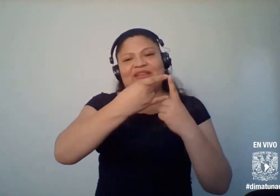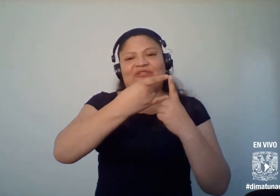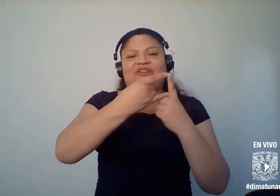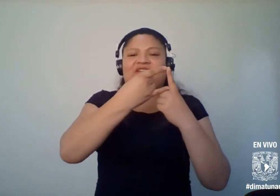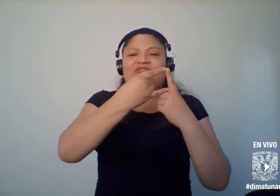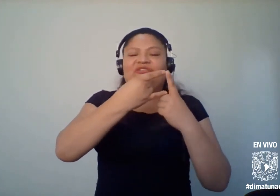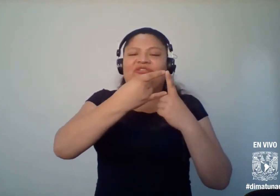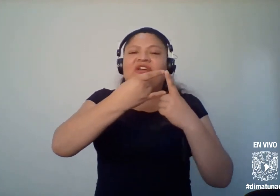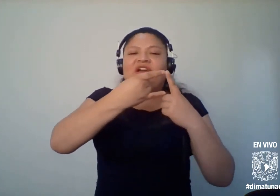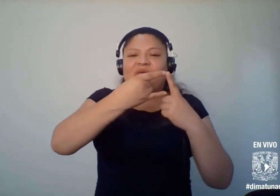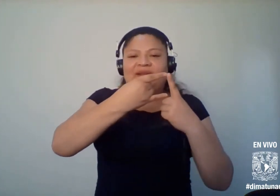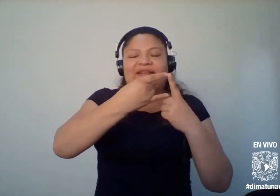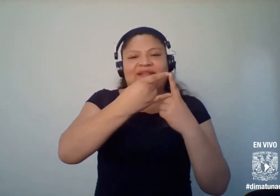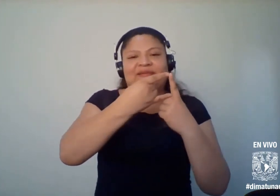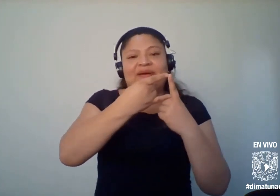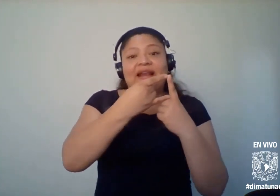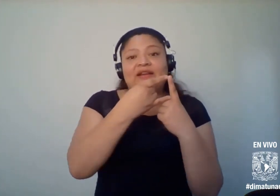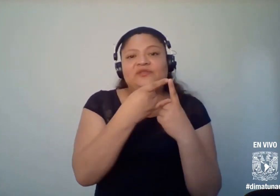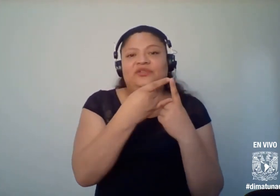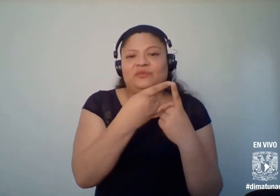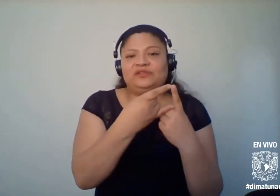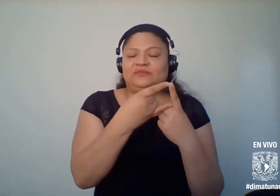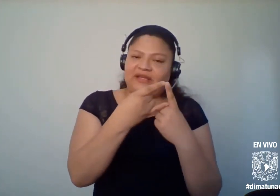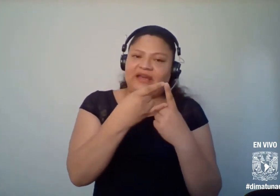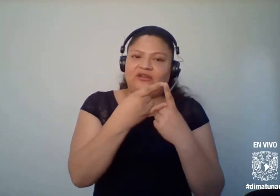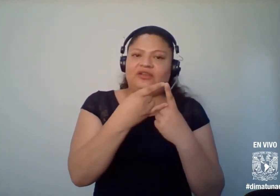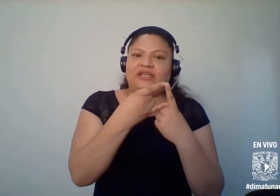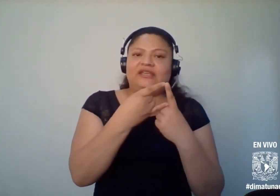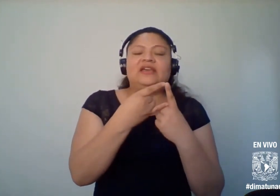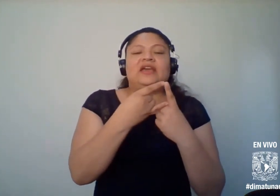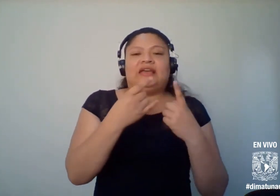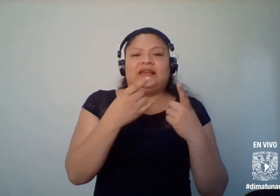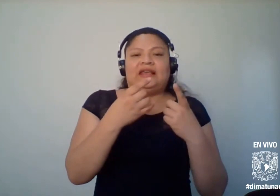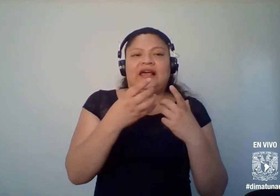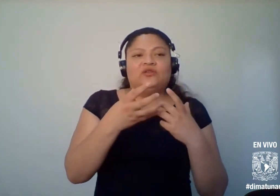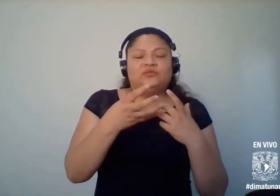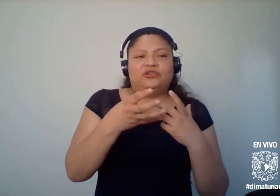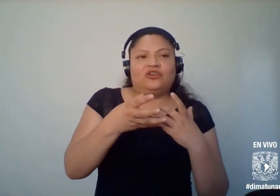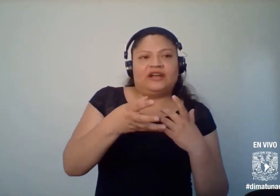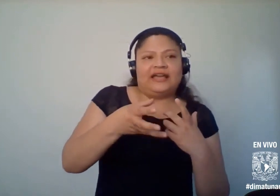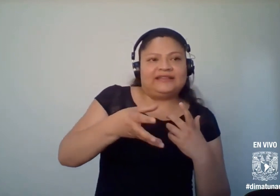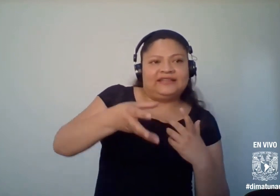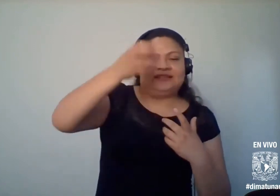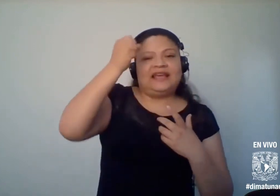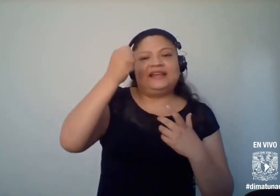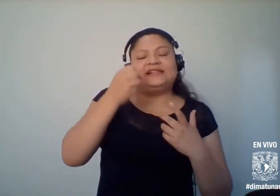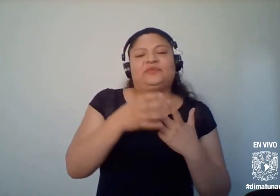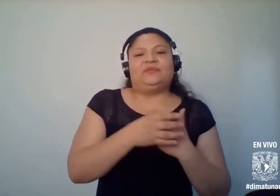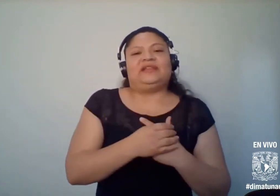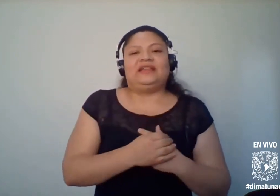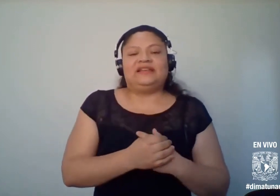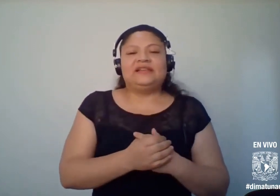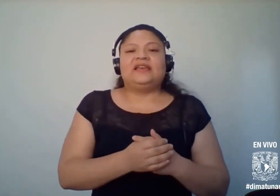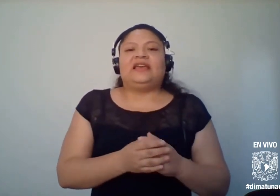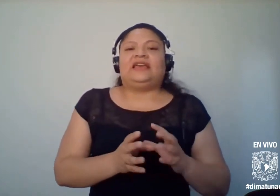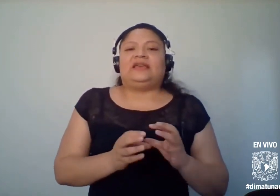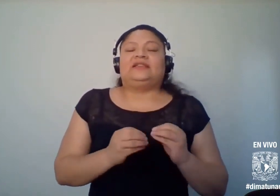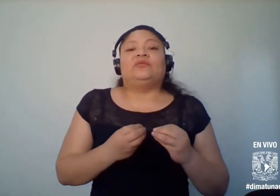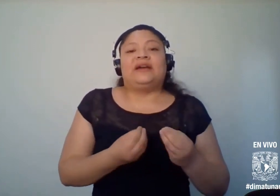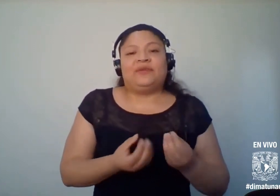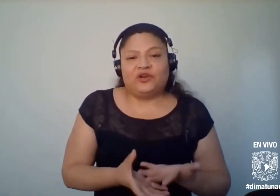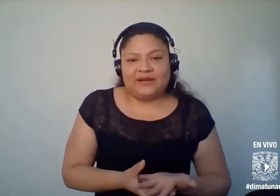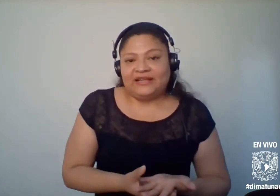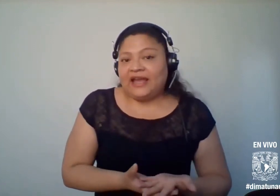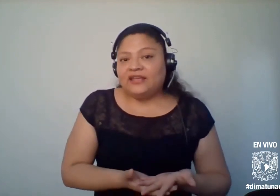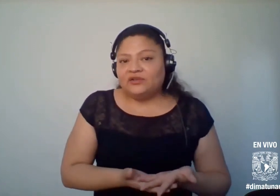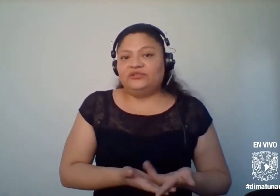mismo tamaño y no son completamente paralelos, podemos explicarlo y el alumno logra entender esas propiedades de